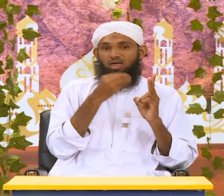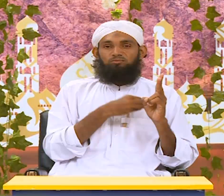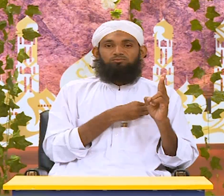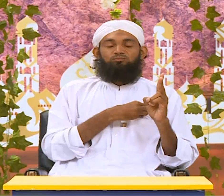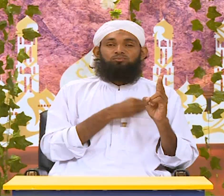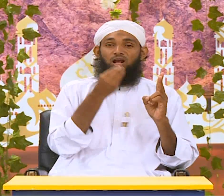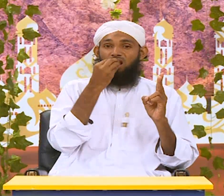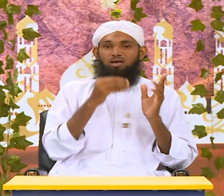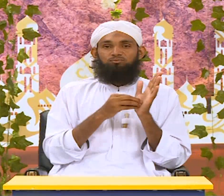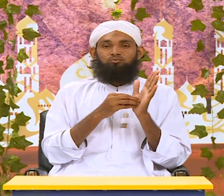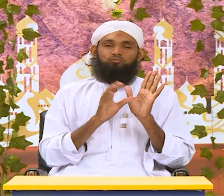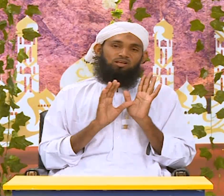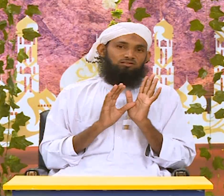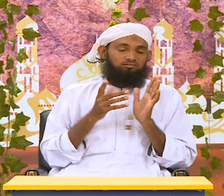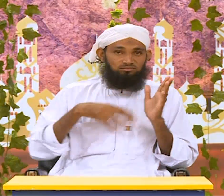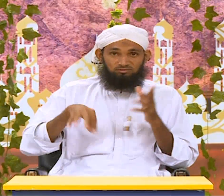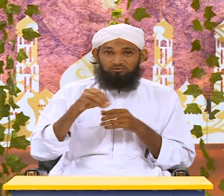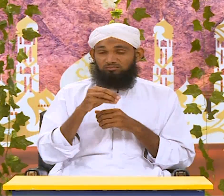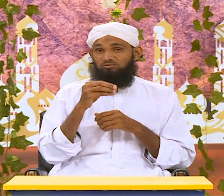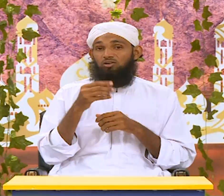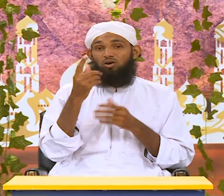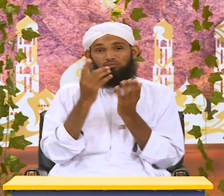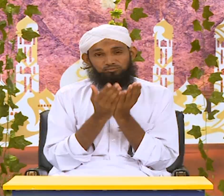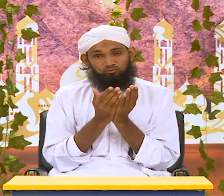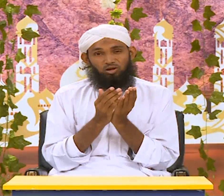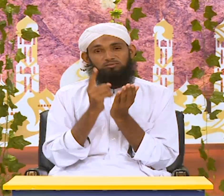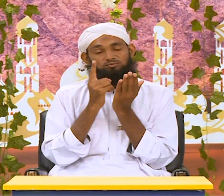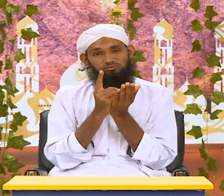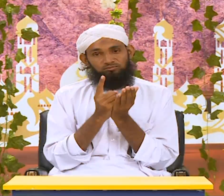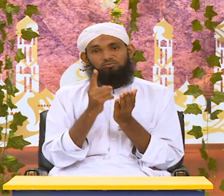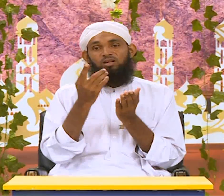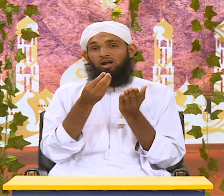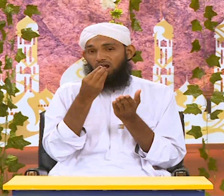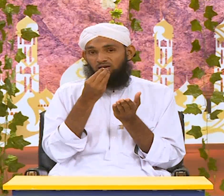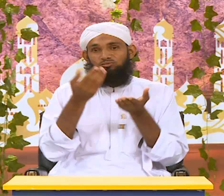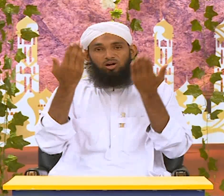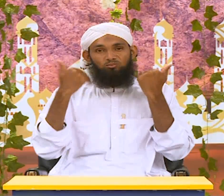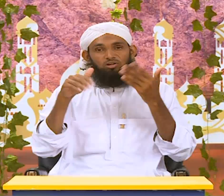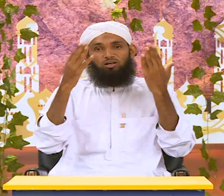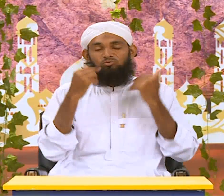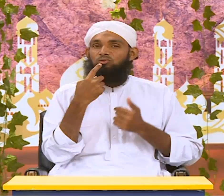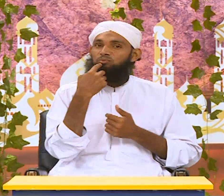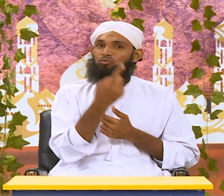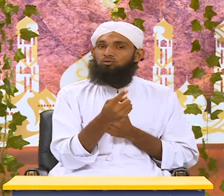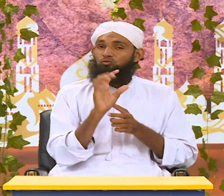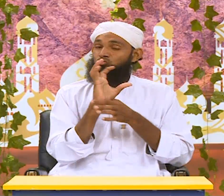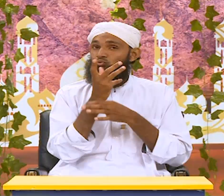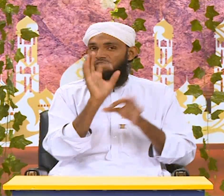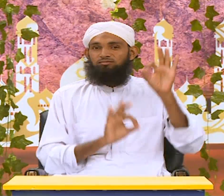تیری طرف گریہ وزاری کروں اور تجھے یاد کروں، اور جب کھاؤں تو تیرا شکر و حمد کروں۔ دنیا سے بچنا ہی بہتر ہے۔ اللہ